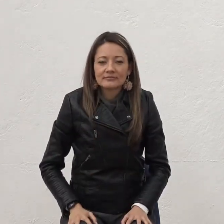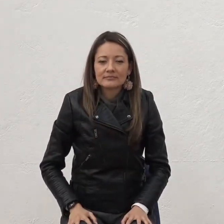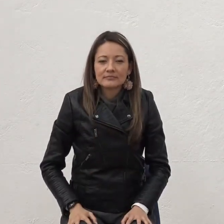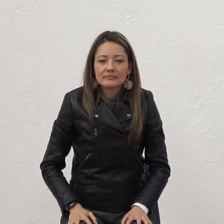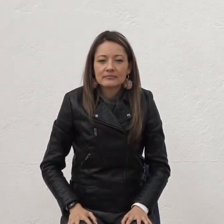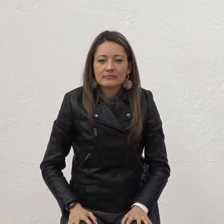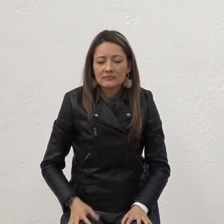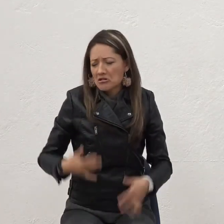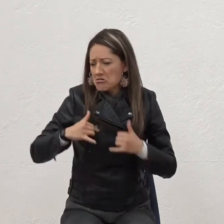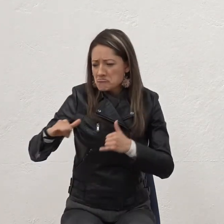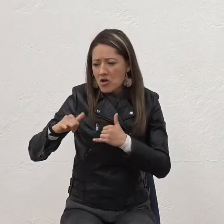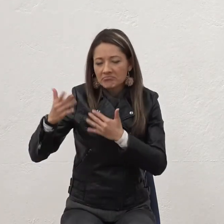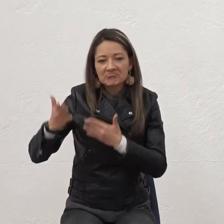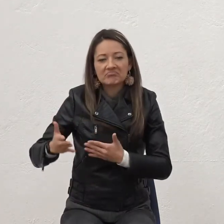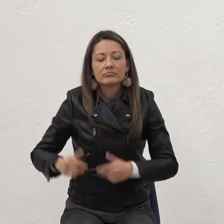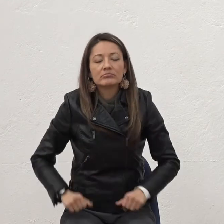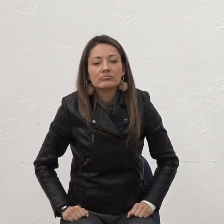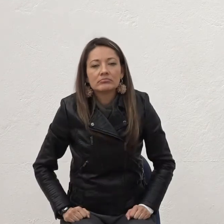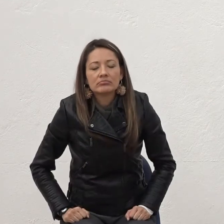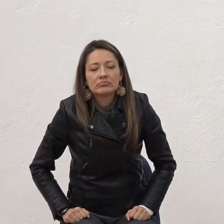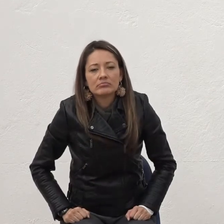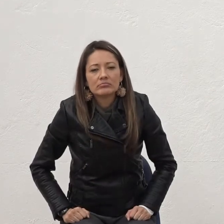Yo lo hacía igual que él.